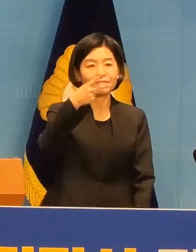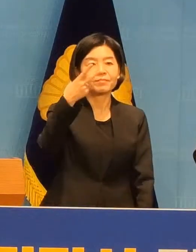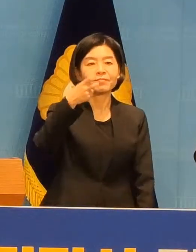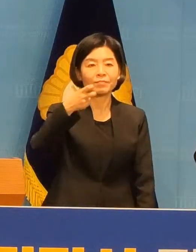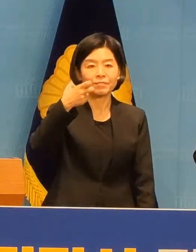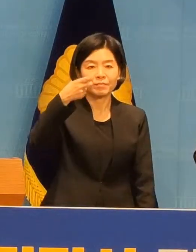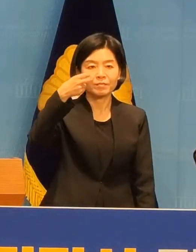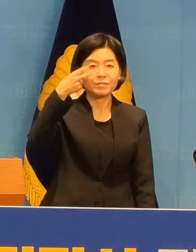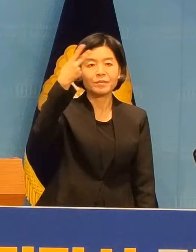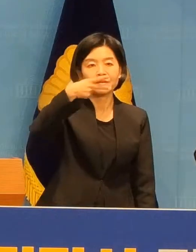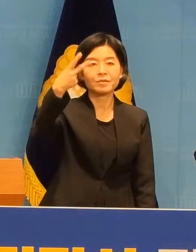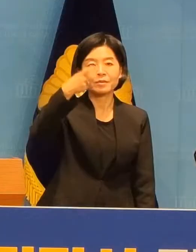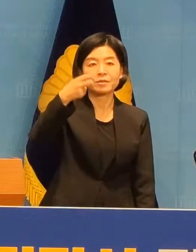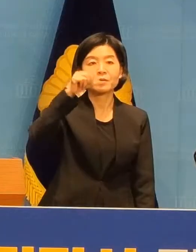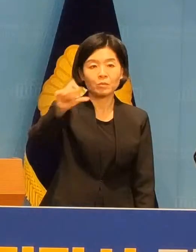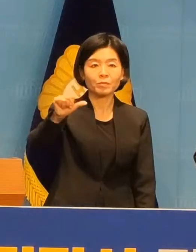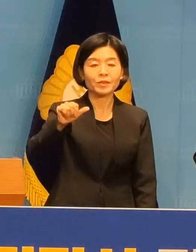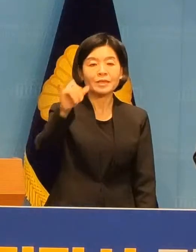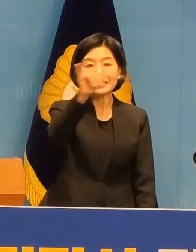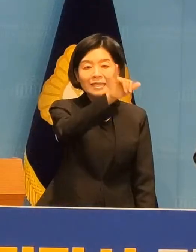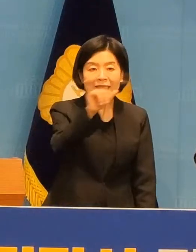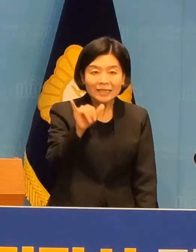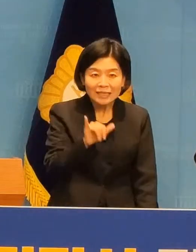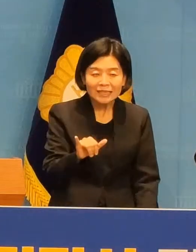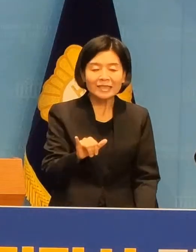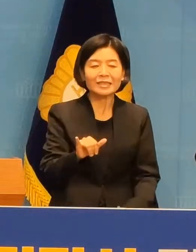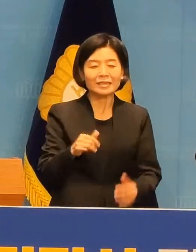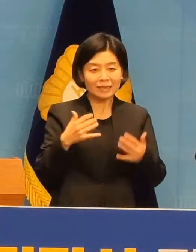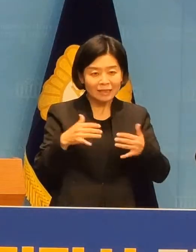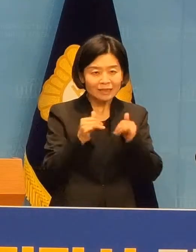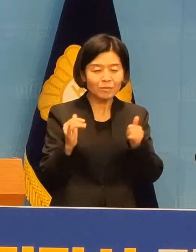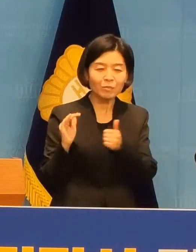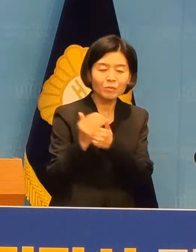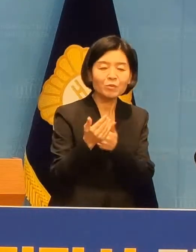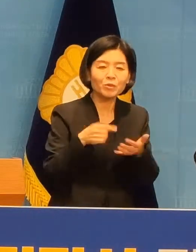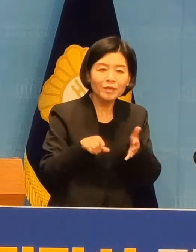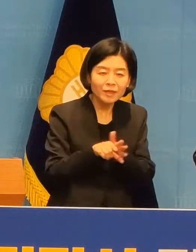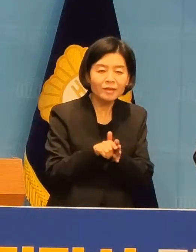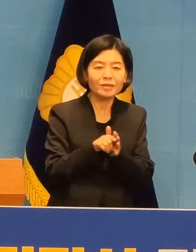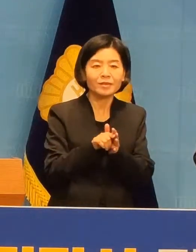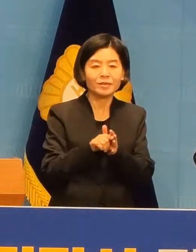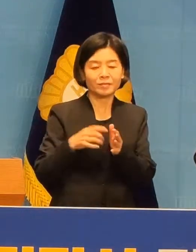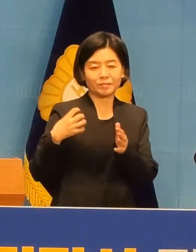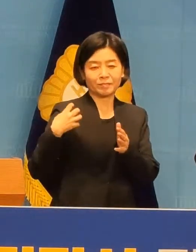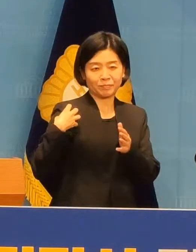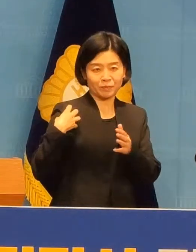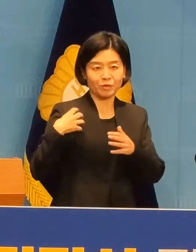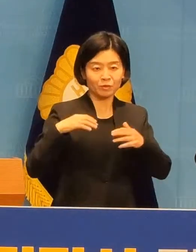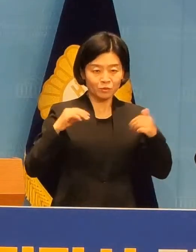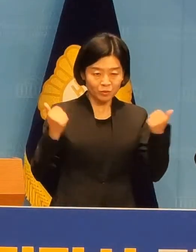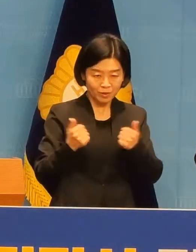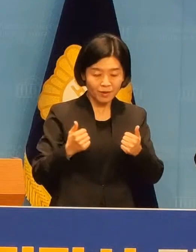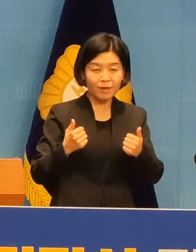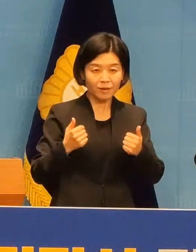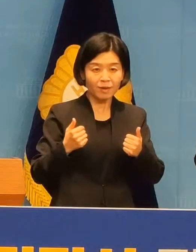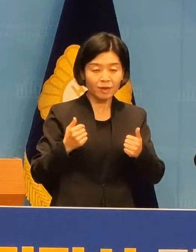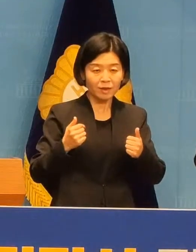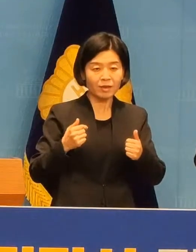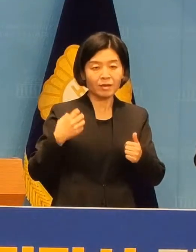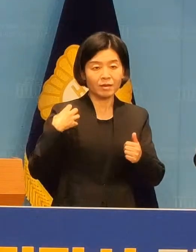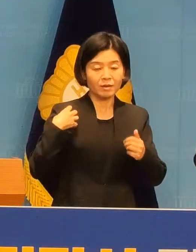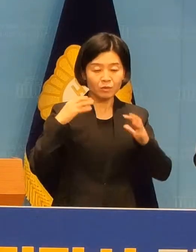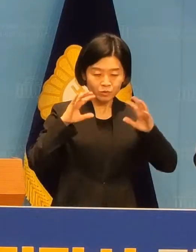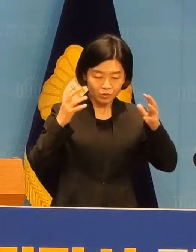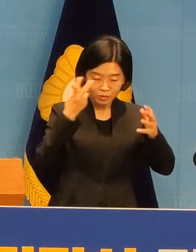2025년 을 지키는 민생실천위원회 국정감사 결과보고를 하려고 이 자리에 섰습니다.